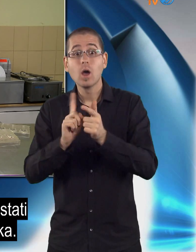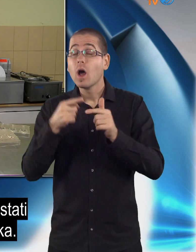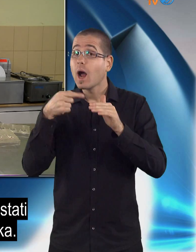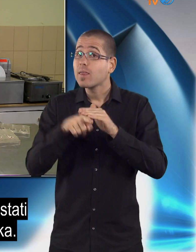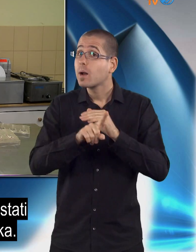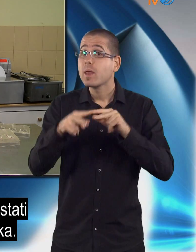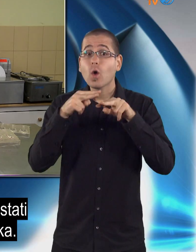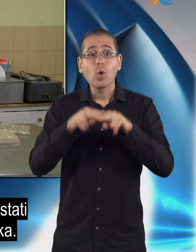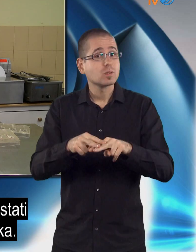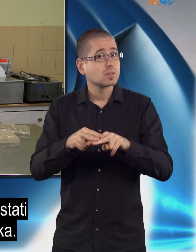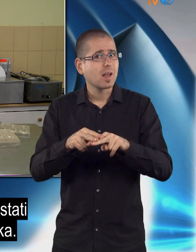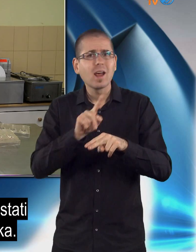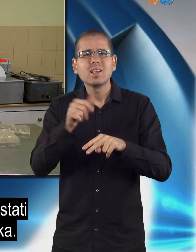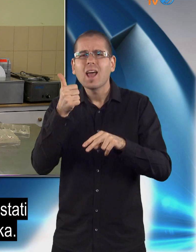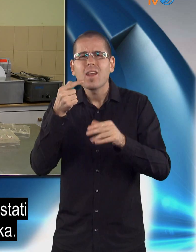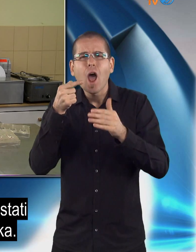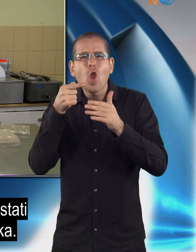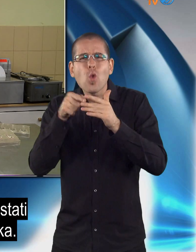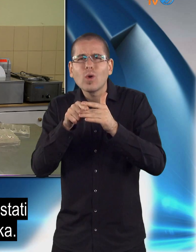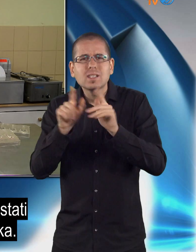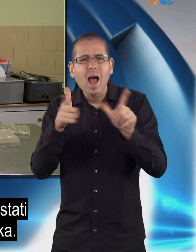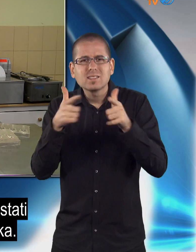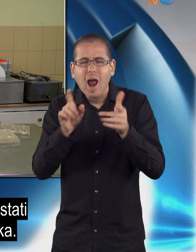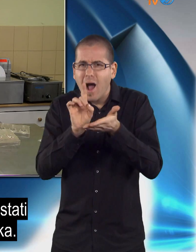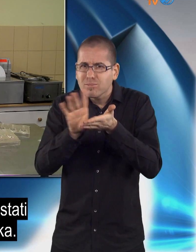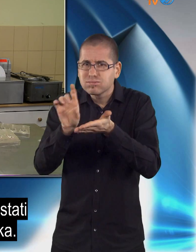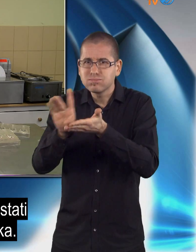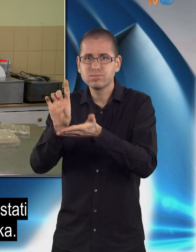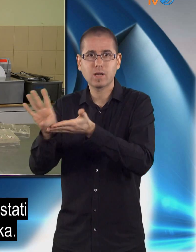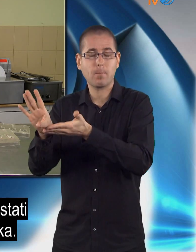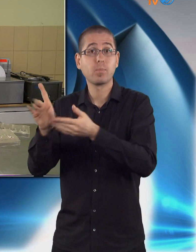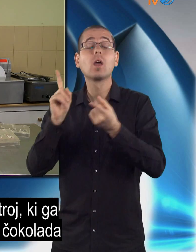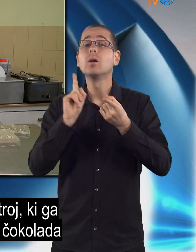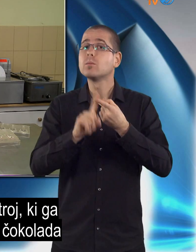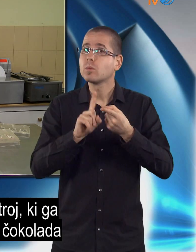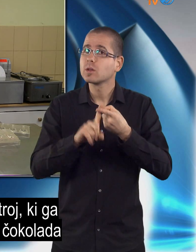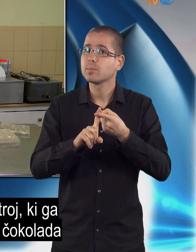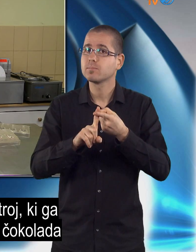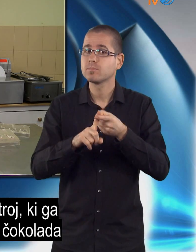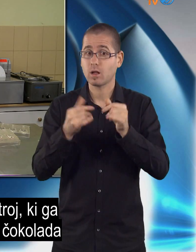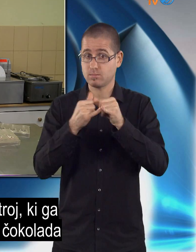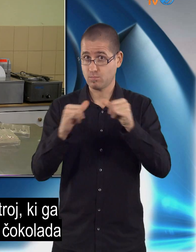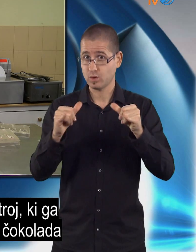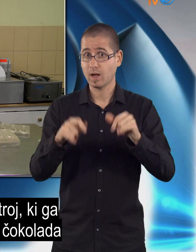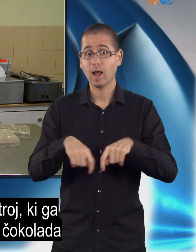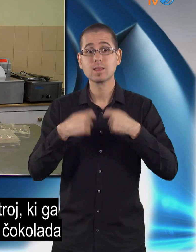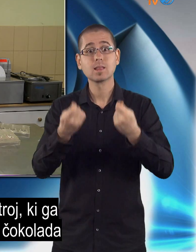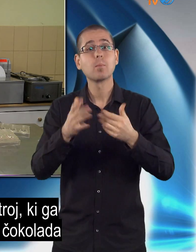ne ostane niti luknjica zraka več. Nato